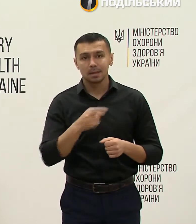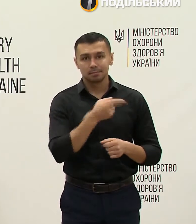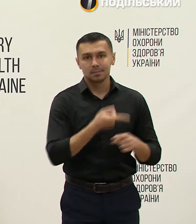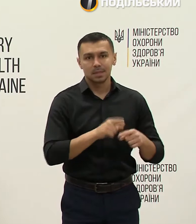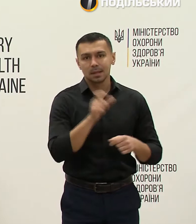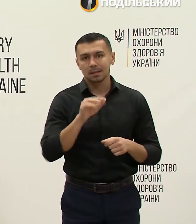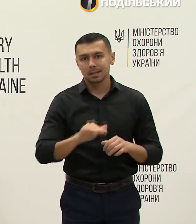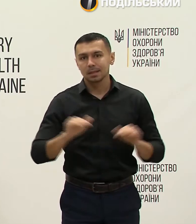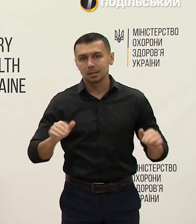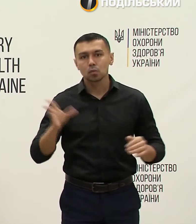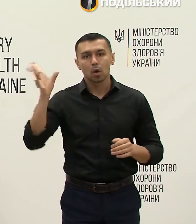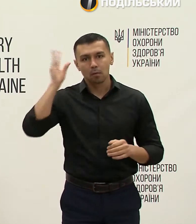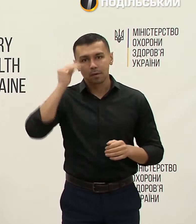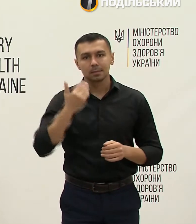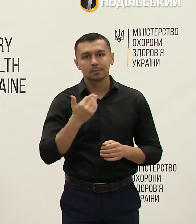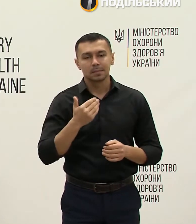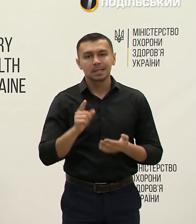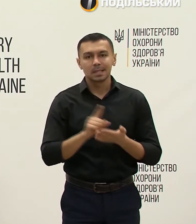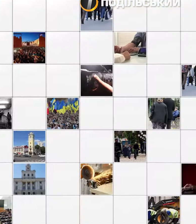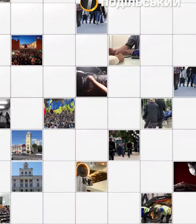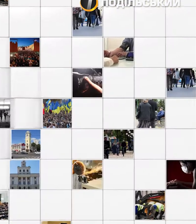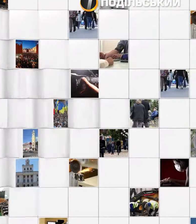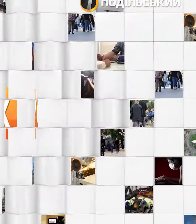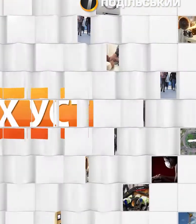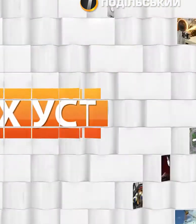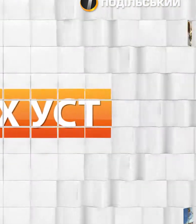цієї дитини з урахуванням дієтичних потреб.